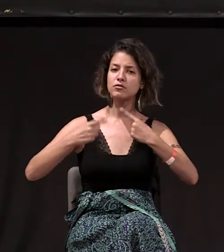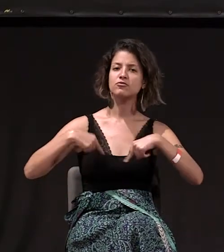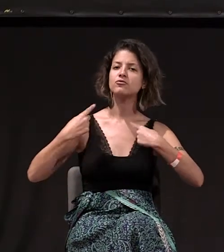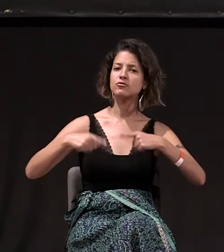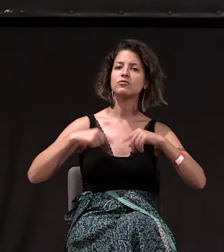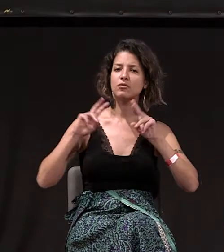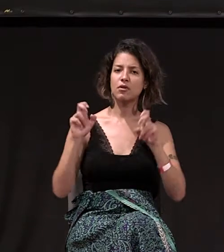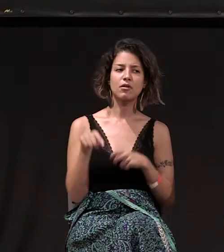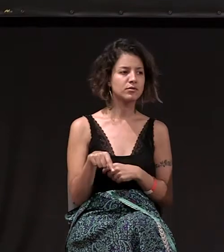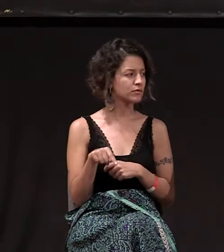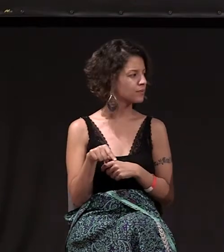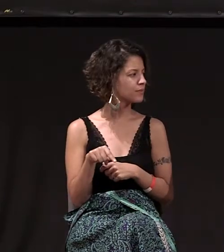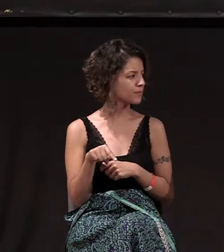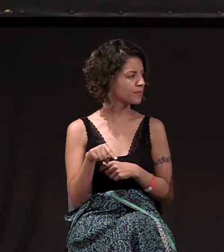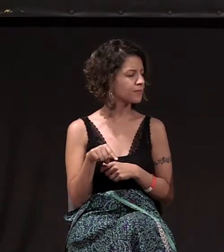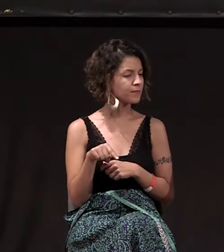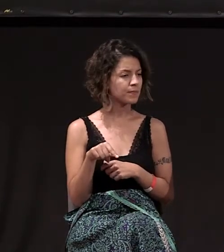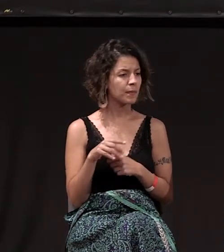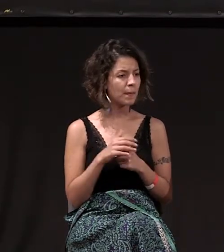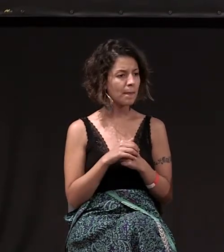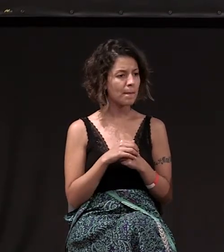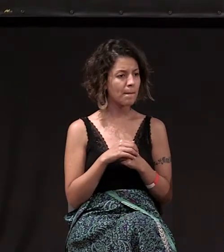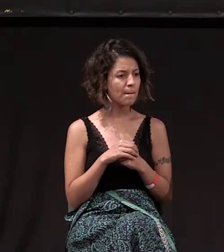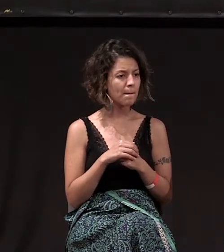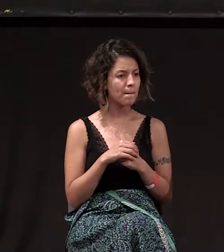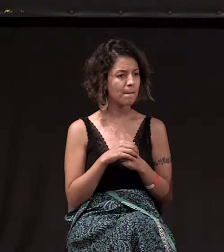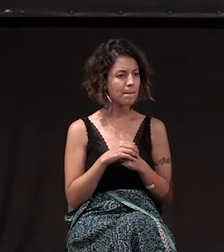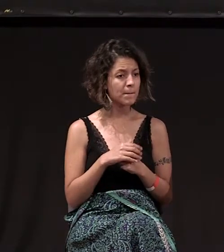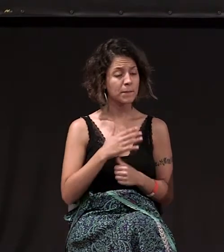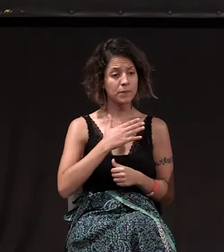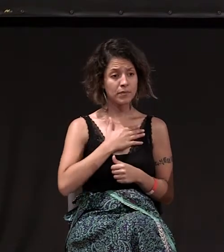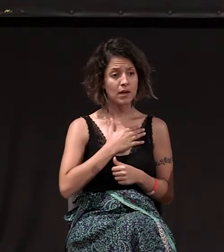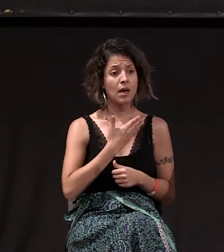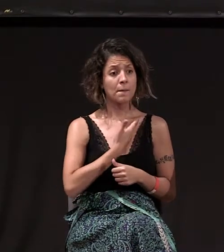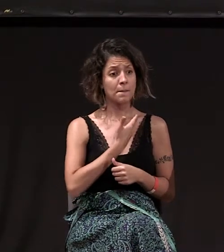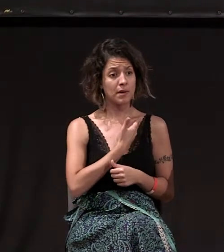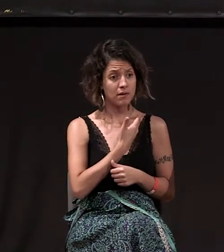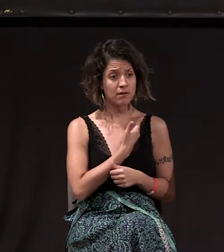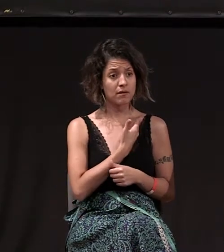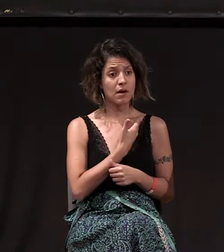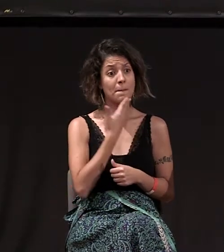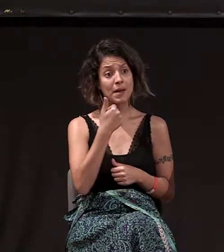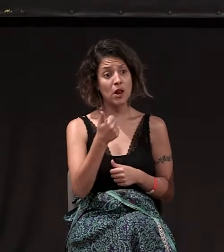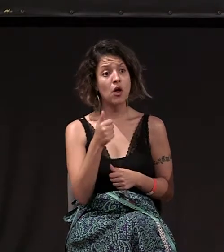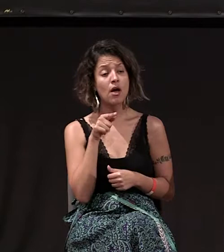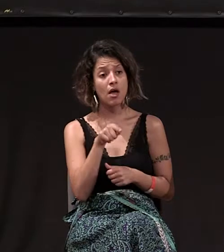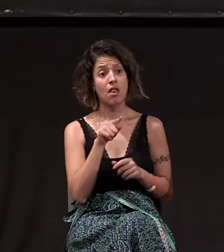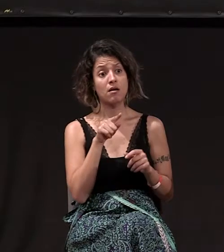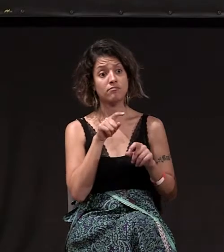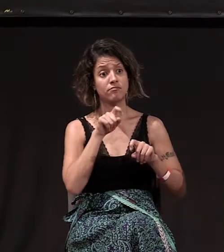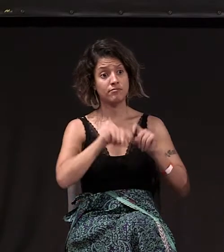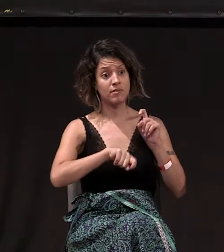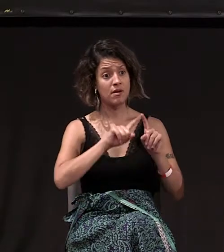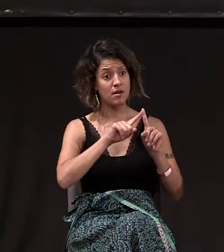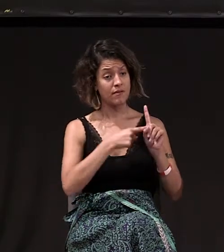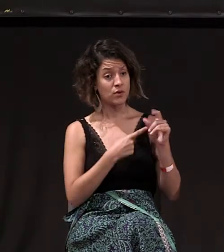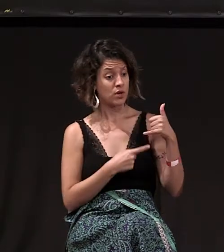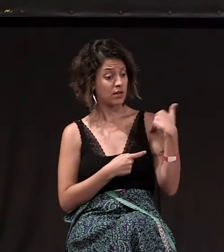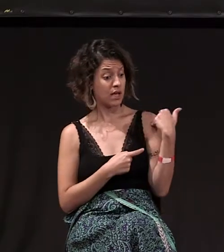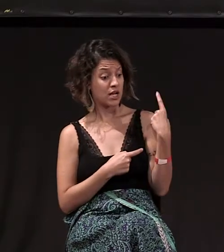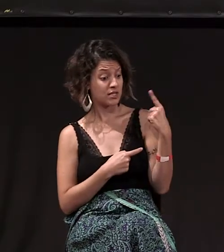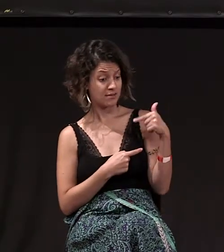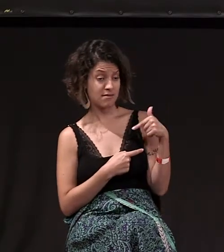disso. E uma das minhas melhores amigas, ela engravidou quando ela tinha 17